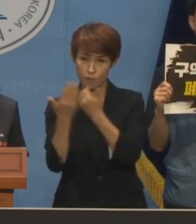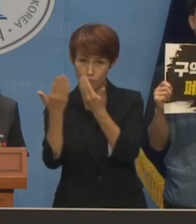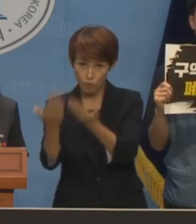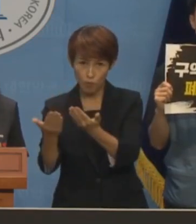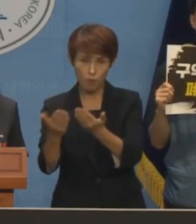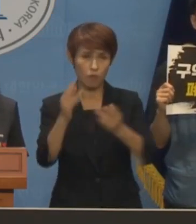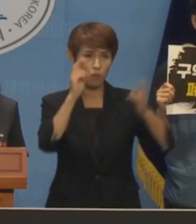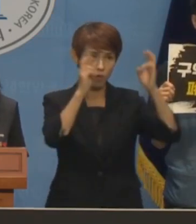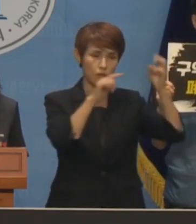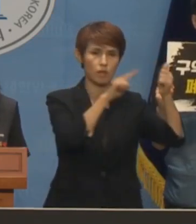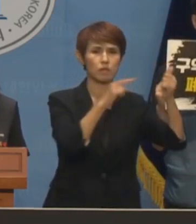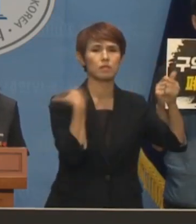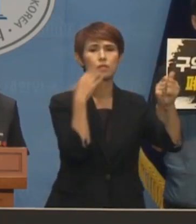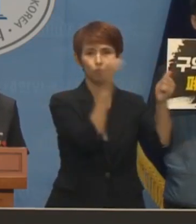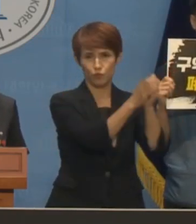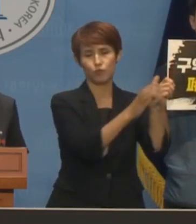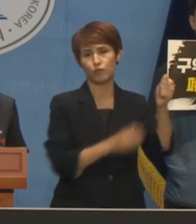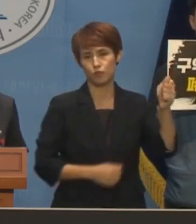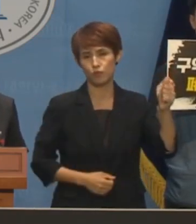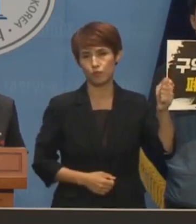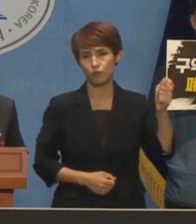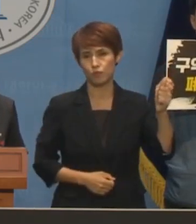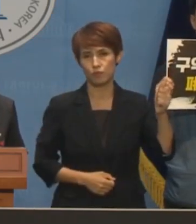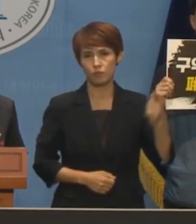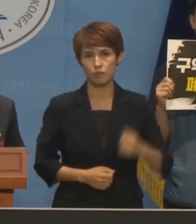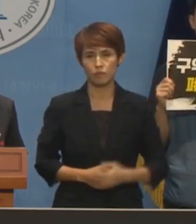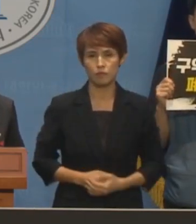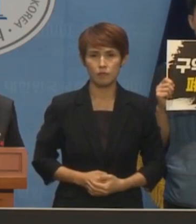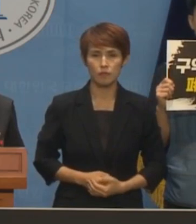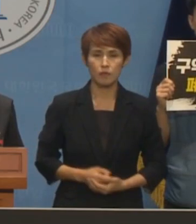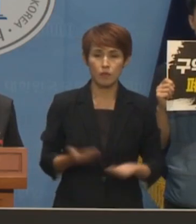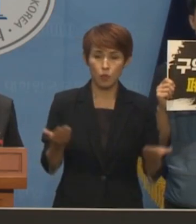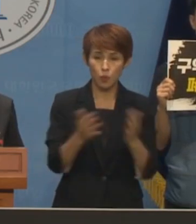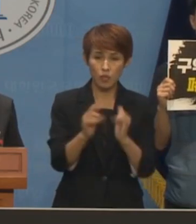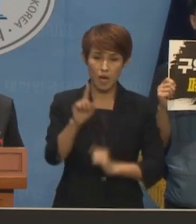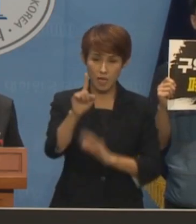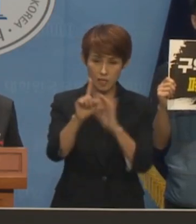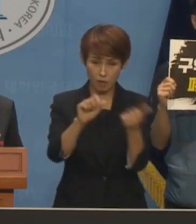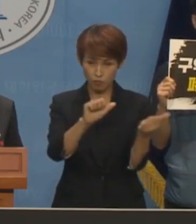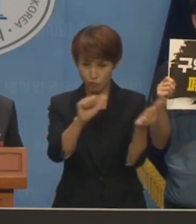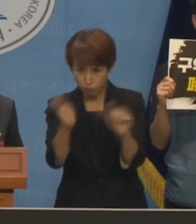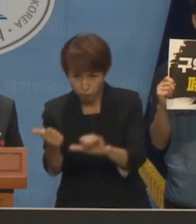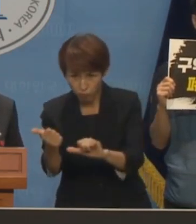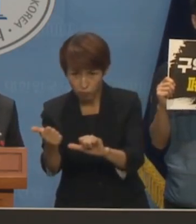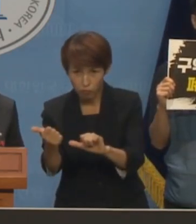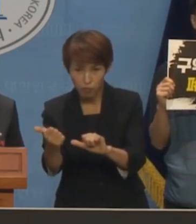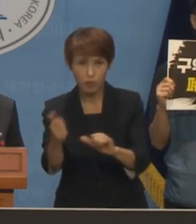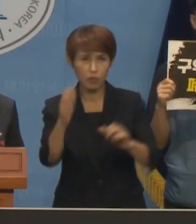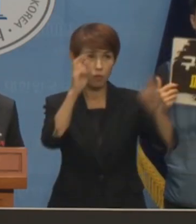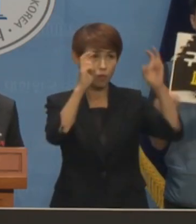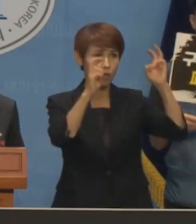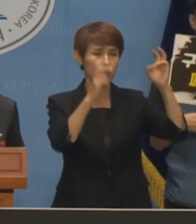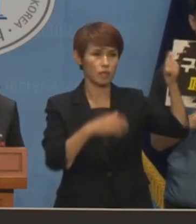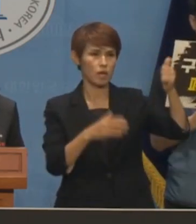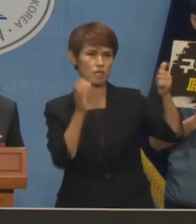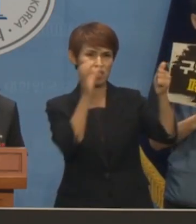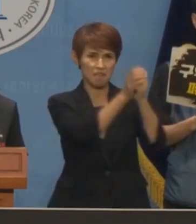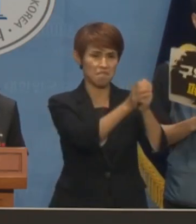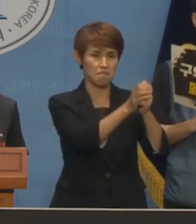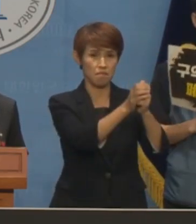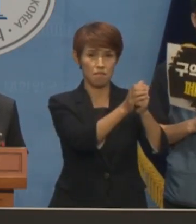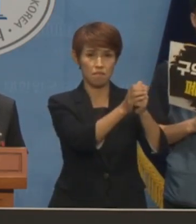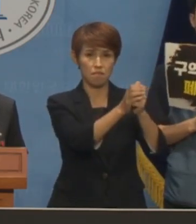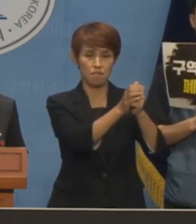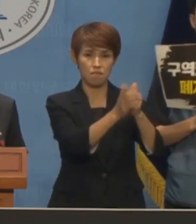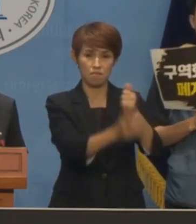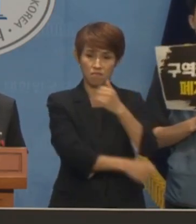의무로 규정하고 있습니다 단 한 명의 노동자가 사망해도 사용자가 그 책임을 다하지 않았다면